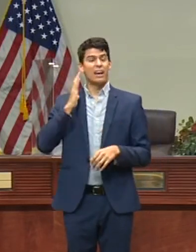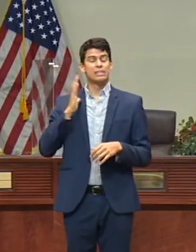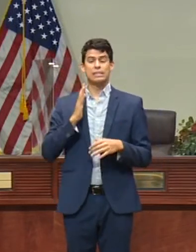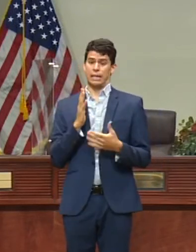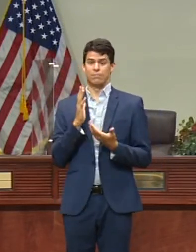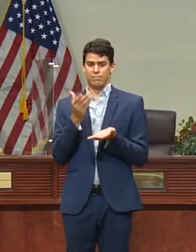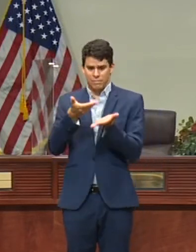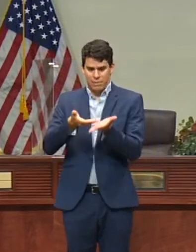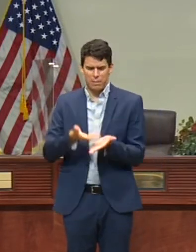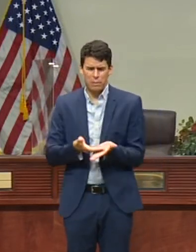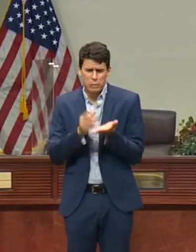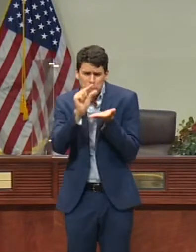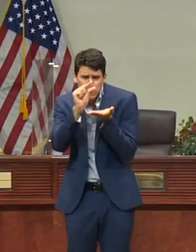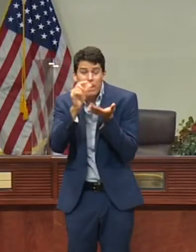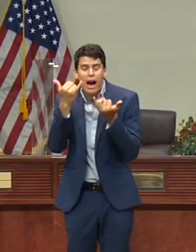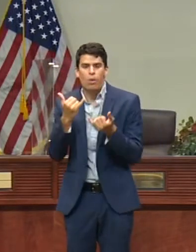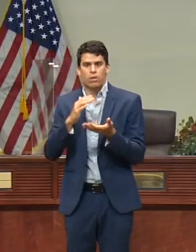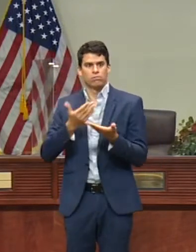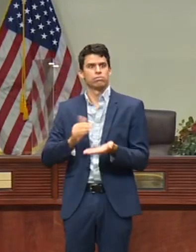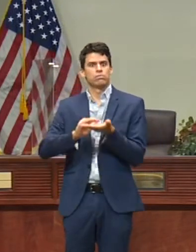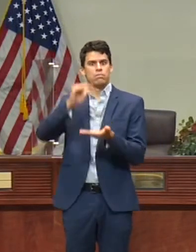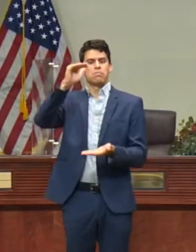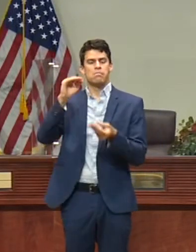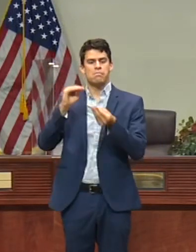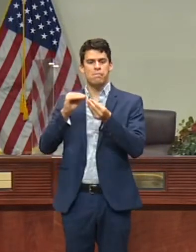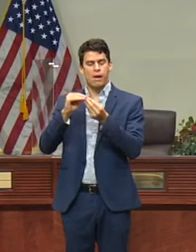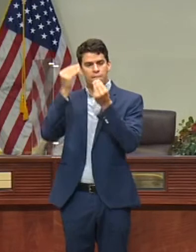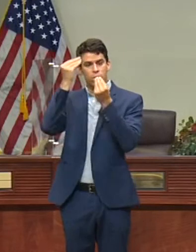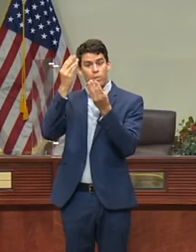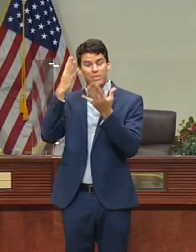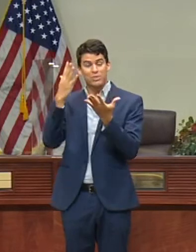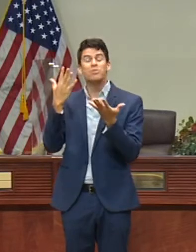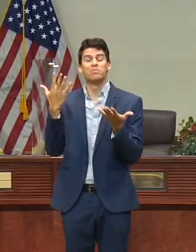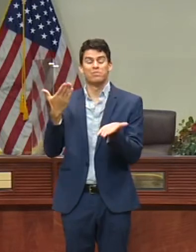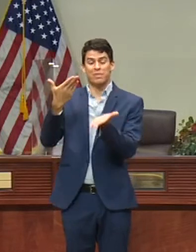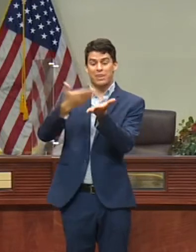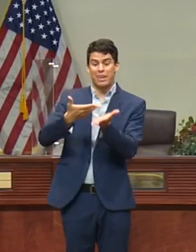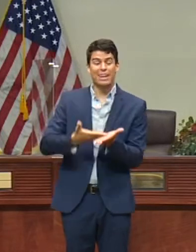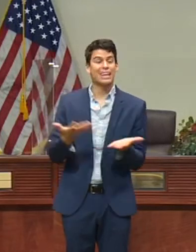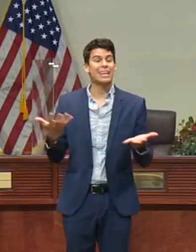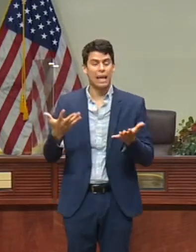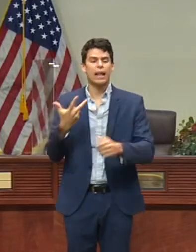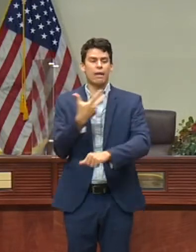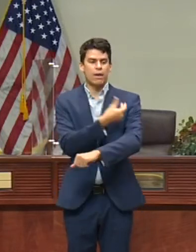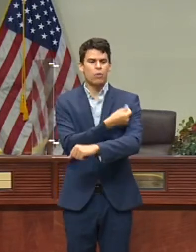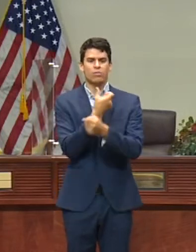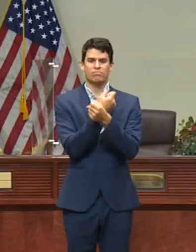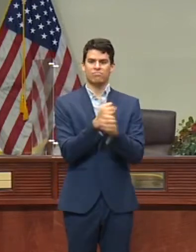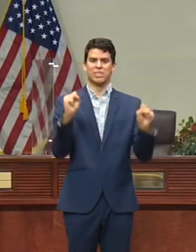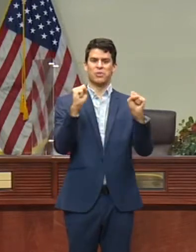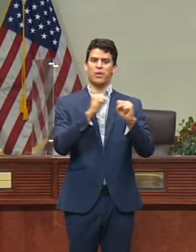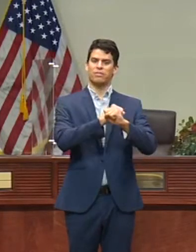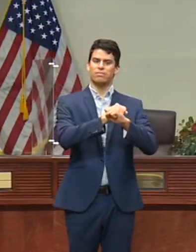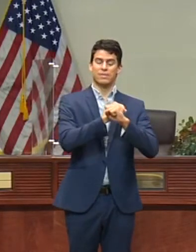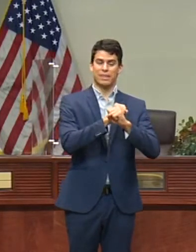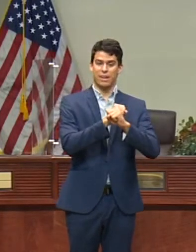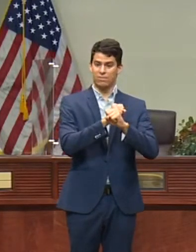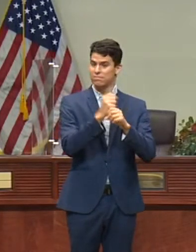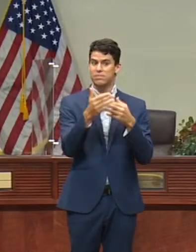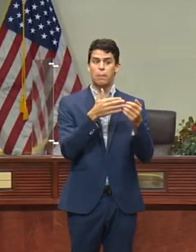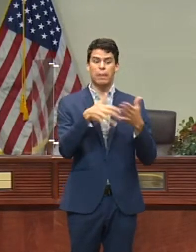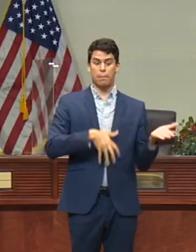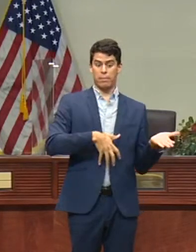Unos estudios recientes muestran de que la vacuna, hasta por lo que podemos ver, es segura durante el embarazo,